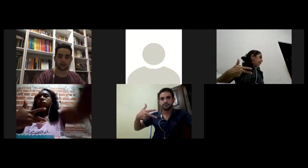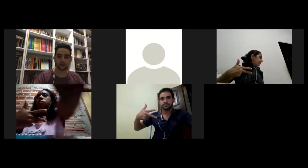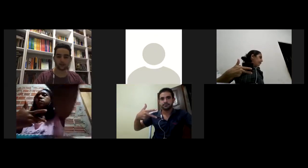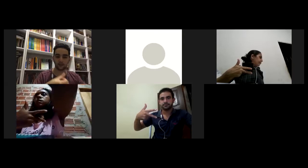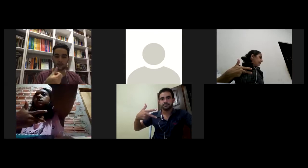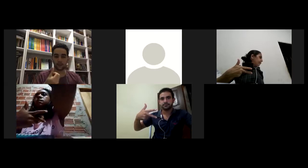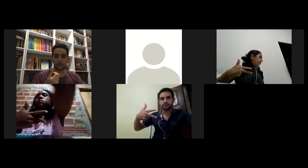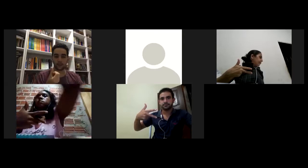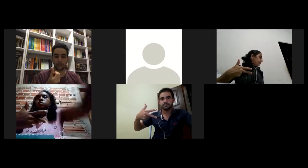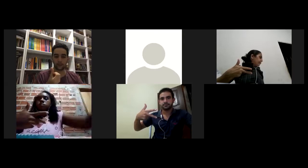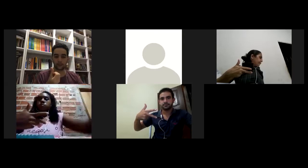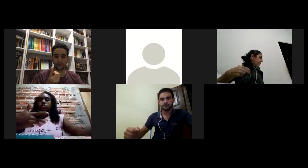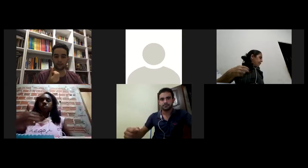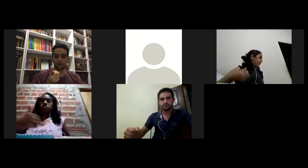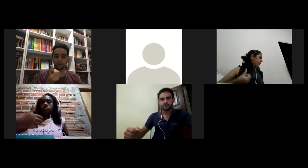6.